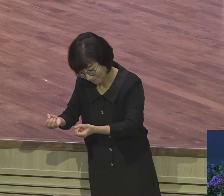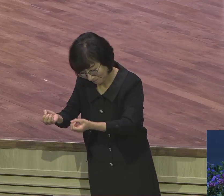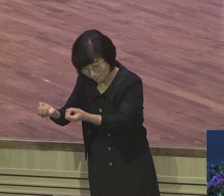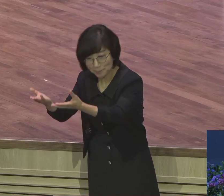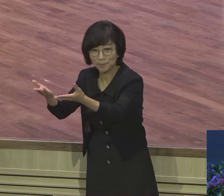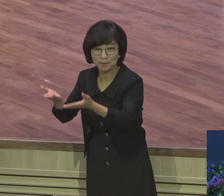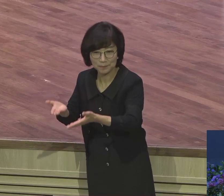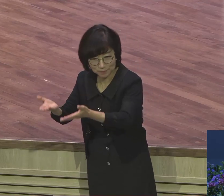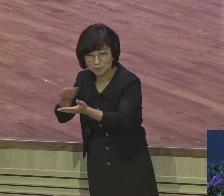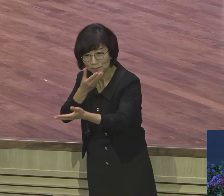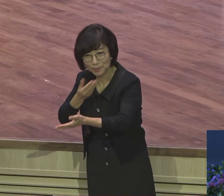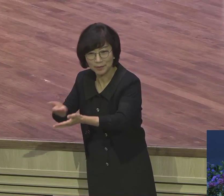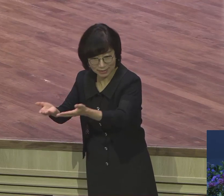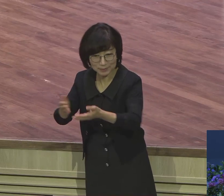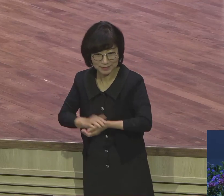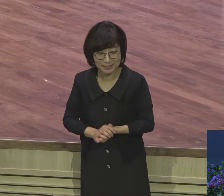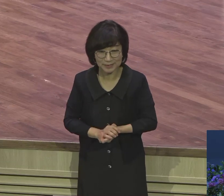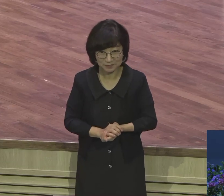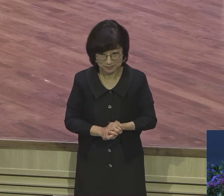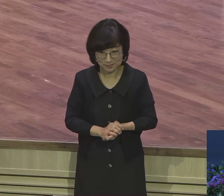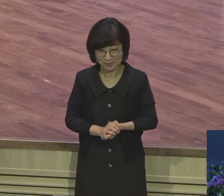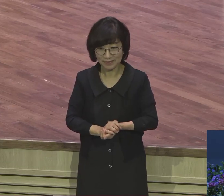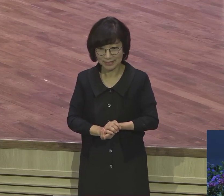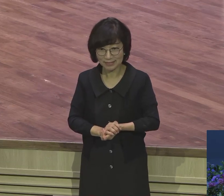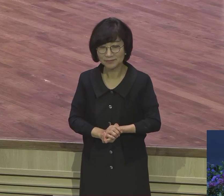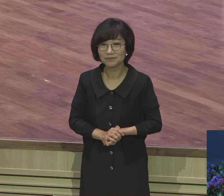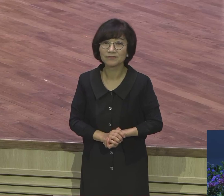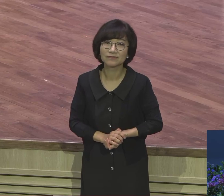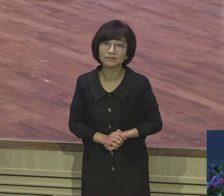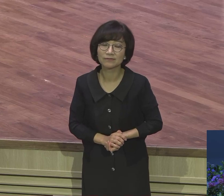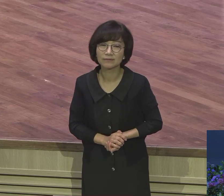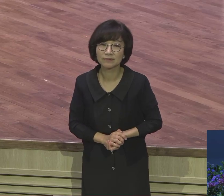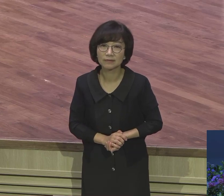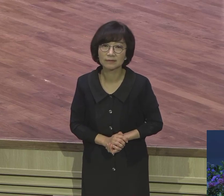아직 은혜 못 받은 사람이에요. 은혜 받으면 절대로 그럴 수 없어요.